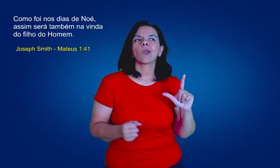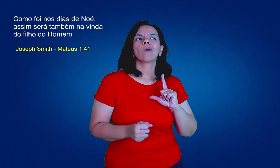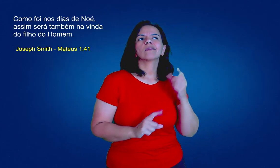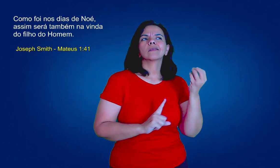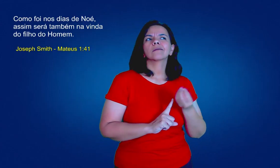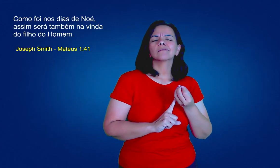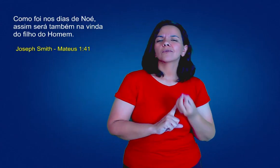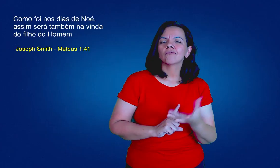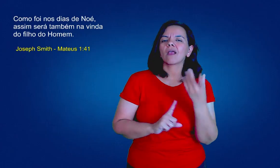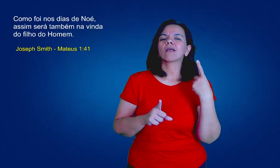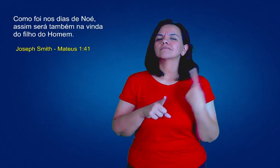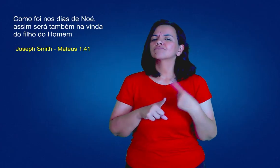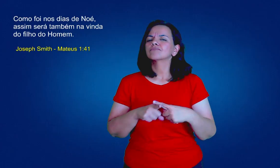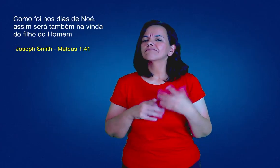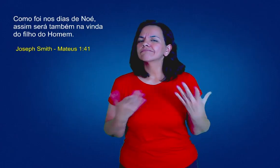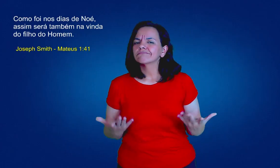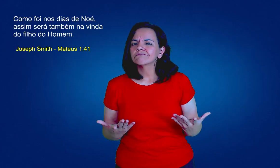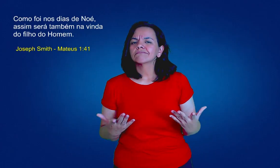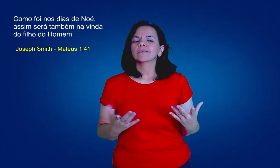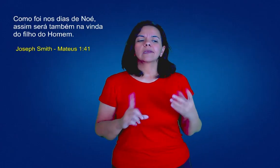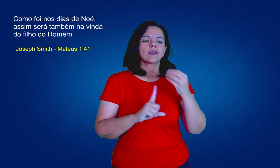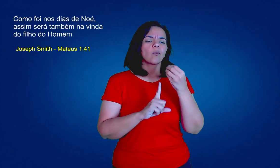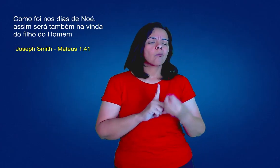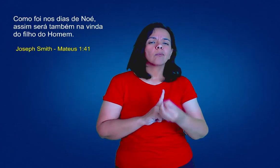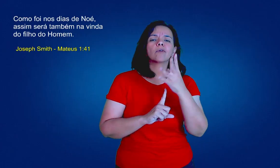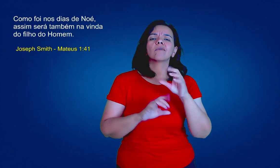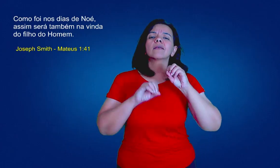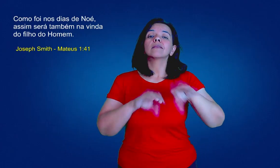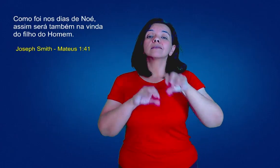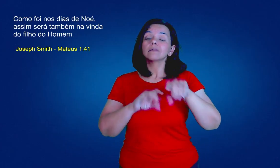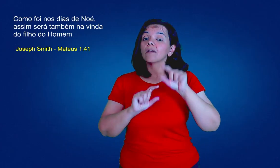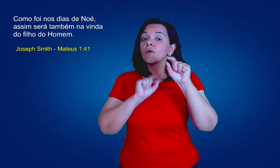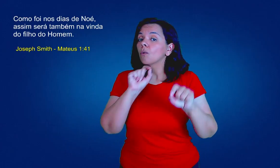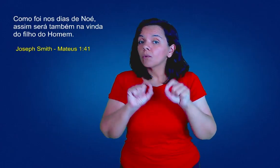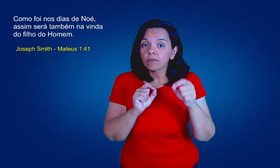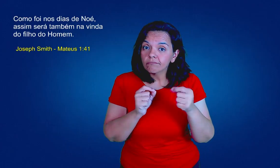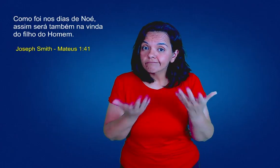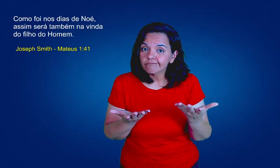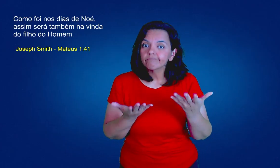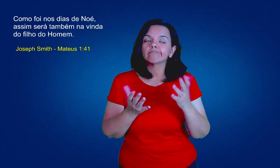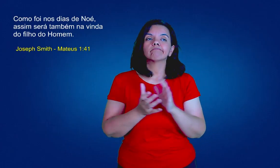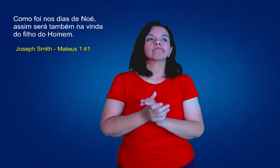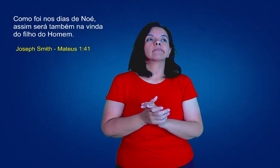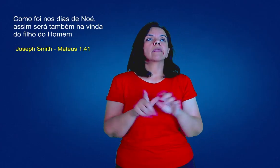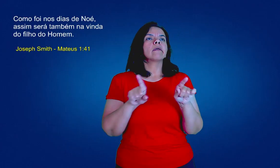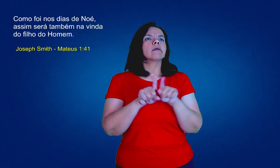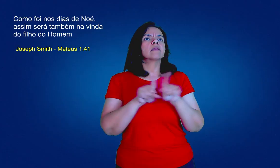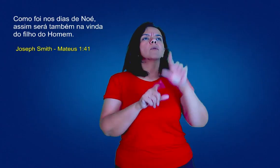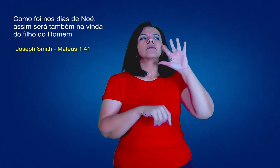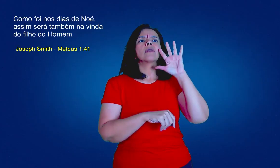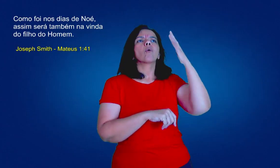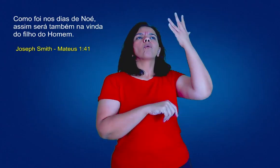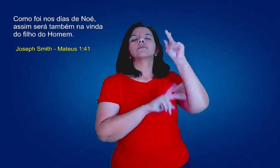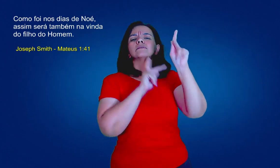de Noé. Tinha profetas, sim ou não? Se tinha, o que eles